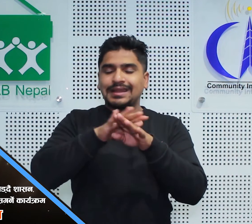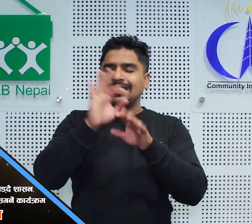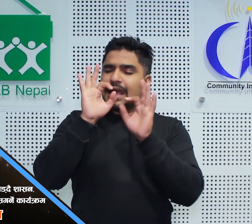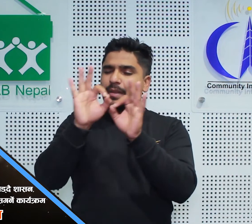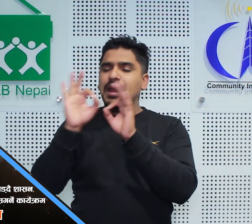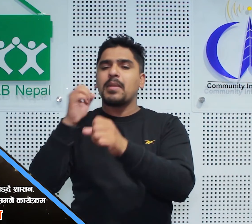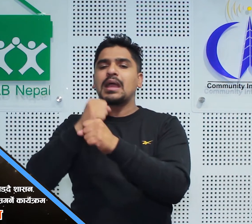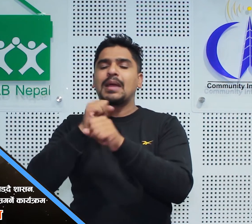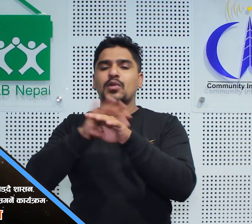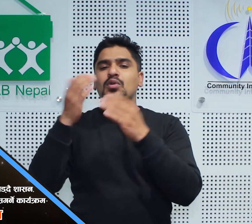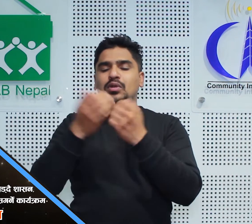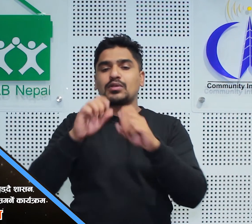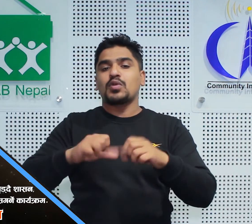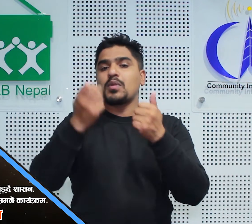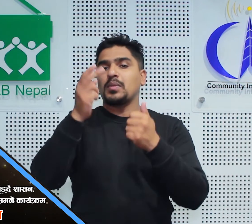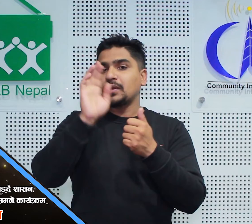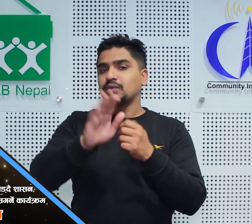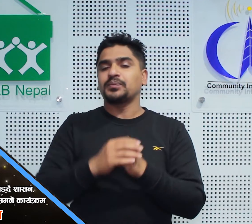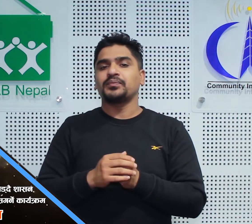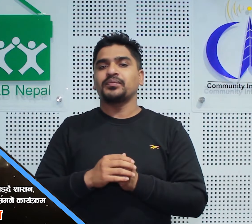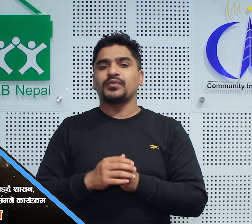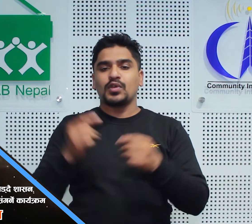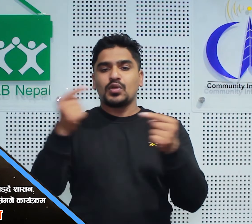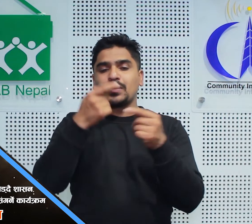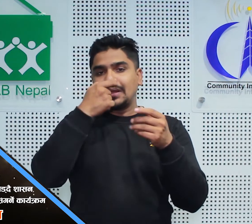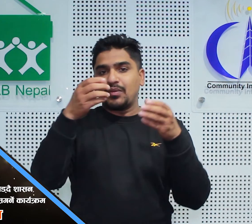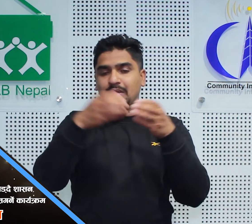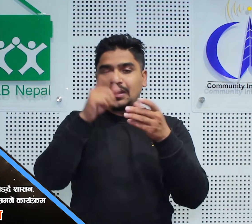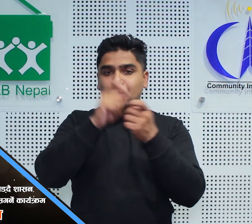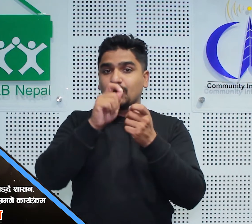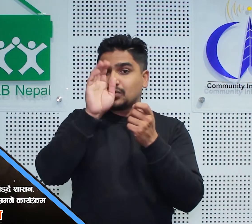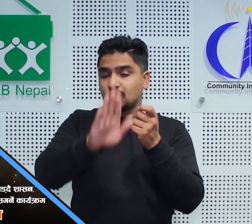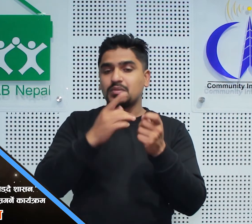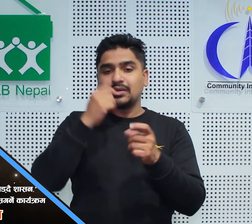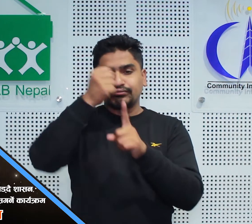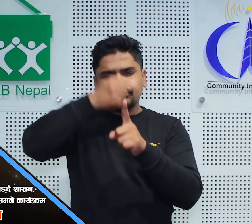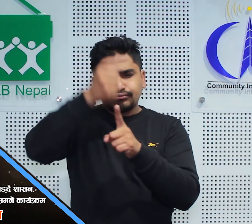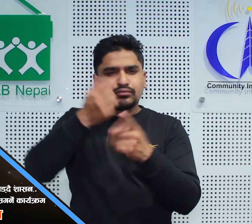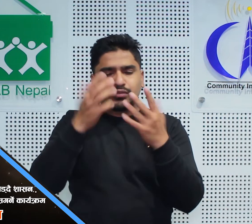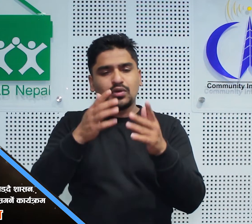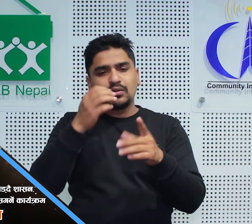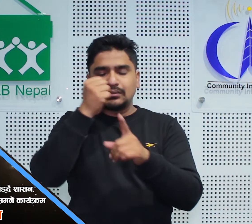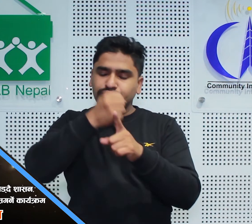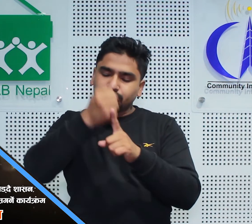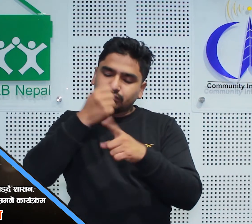राम्रा कामहरू गर्न हामी सफल भएका छौँ। नमुना गाउँपालिका बनाउँछौँ भनेर लागेको थियौँ, लागिरहेका छौँ र